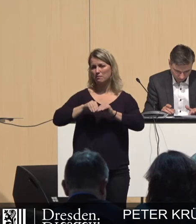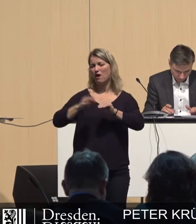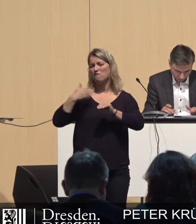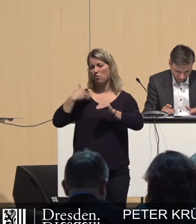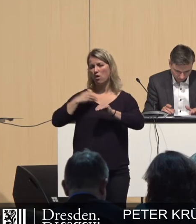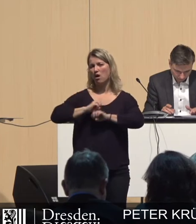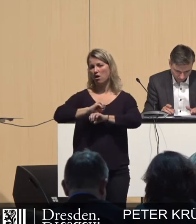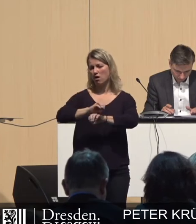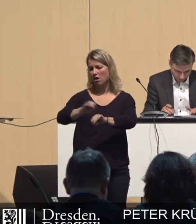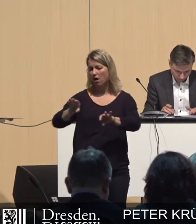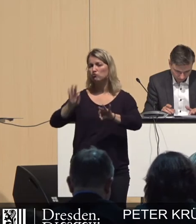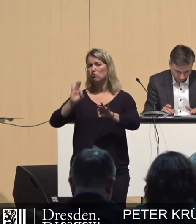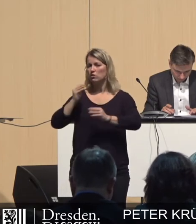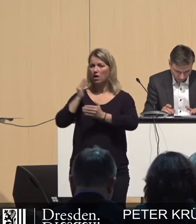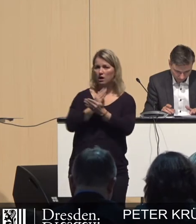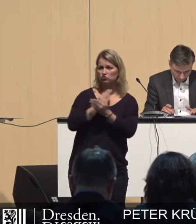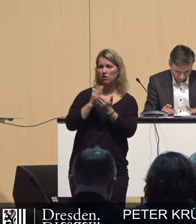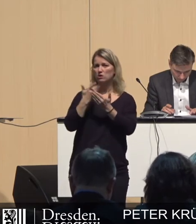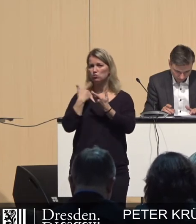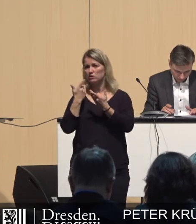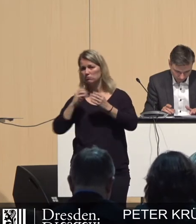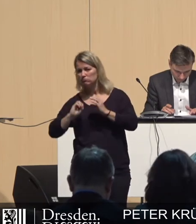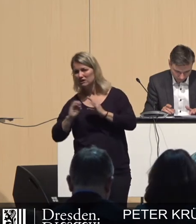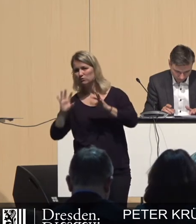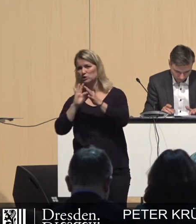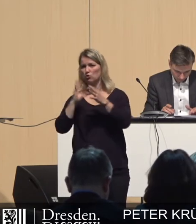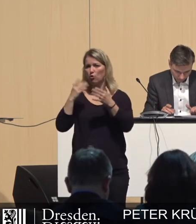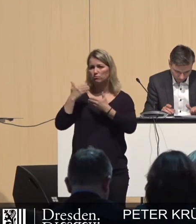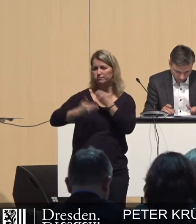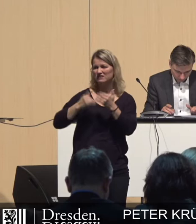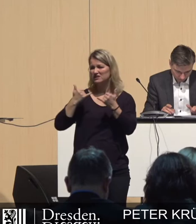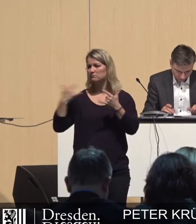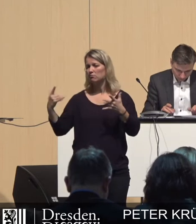und Entscheidungsprozesse eingebunden, was sich dann in einstimmigen Voten der